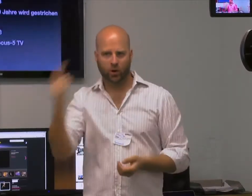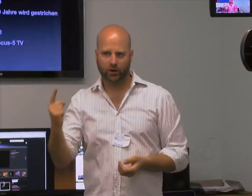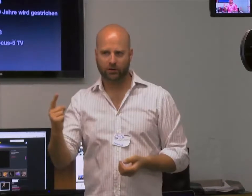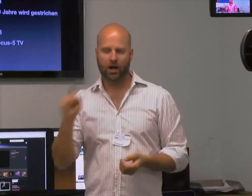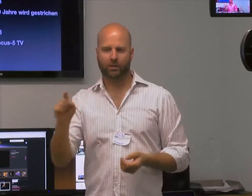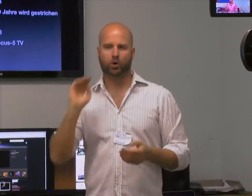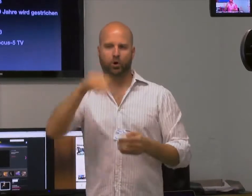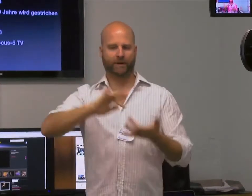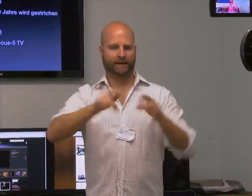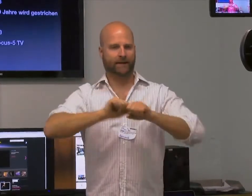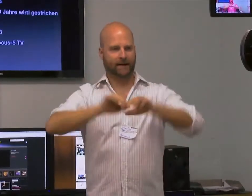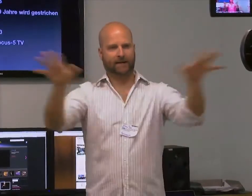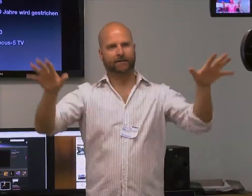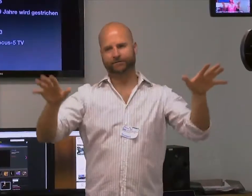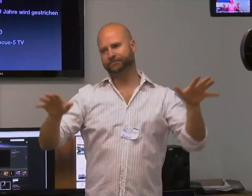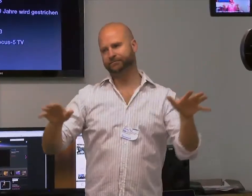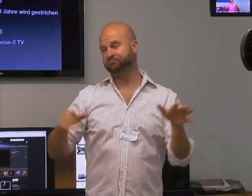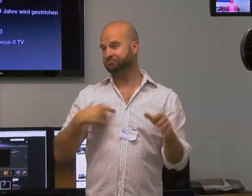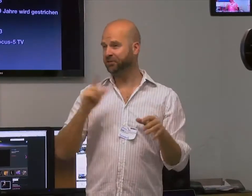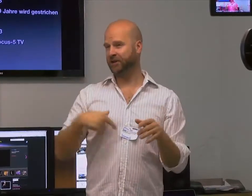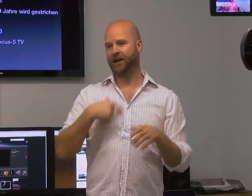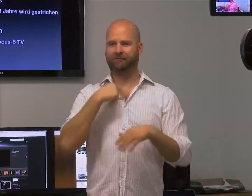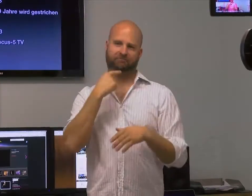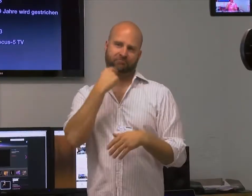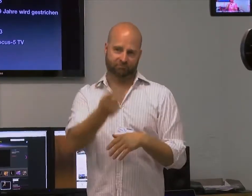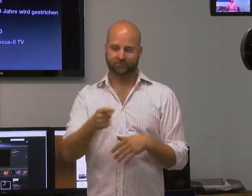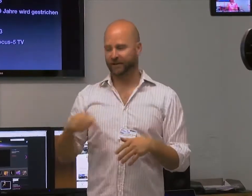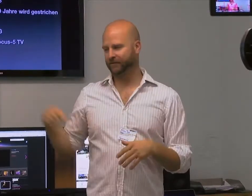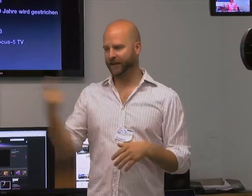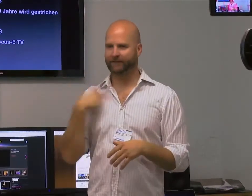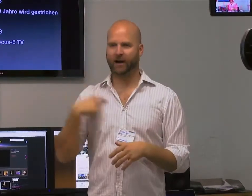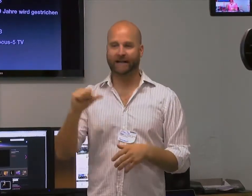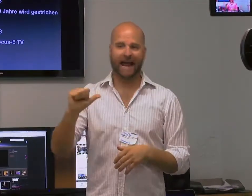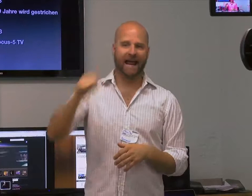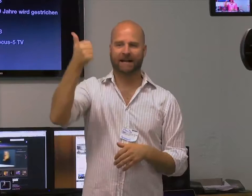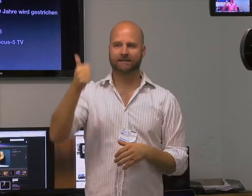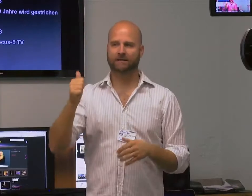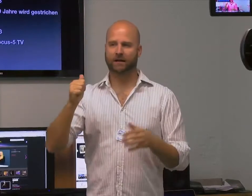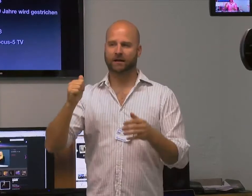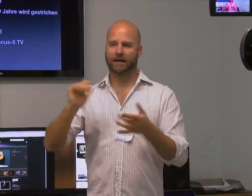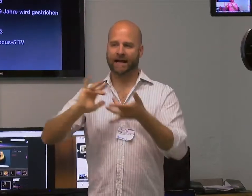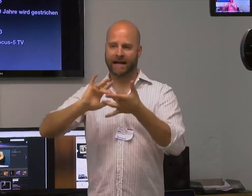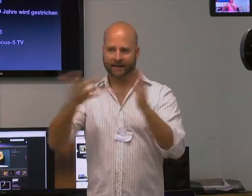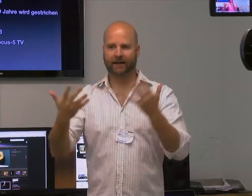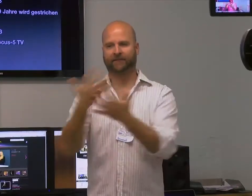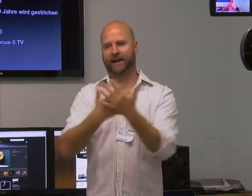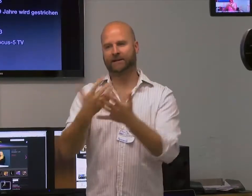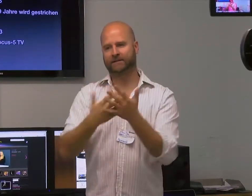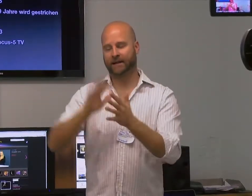ein Ersatz für Sehen statt Hören, einfach über Internet-TV. Also man muss sagen, wir waren die Ersten, die so